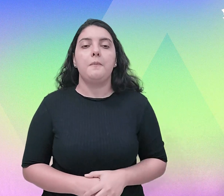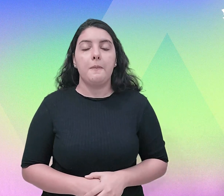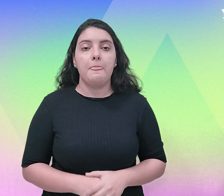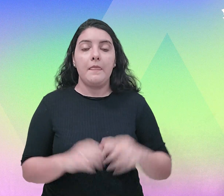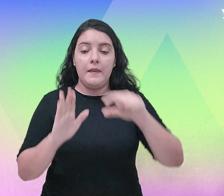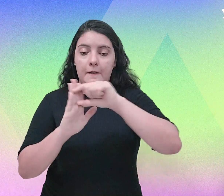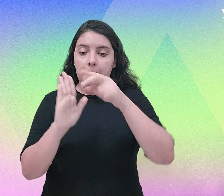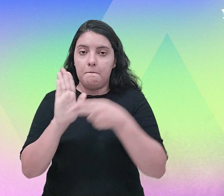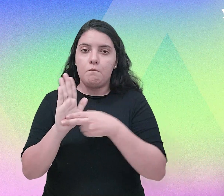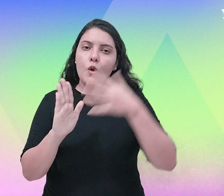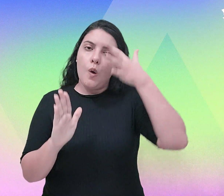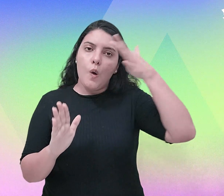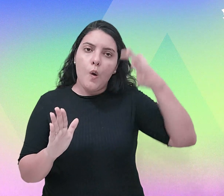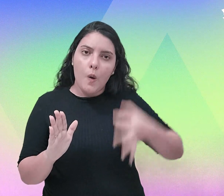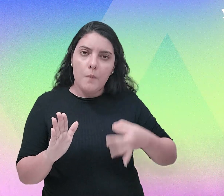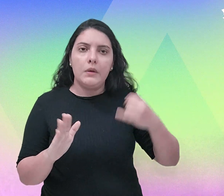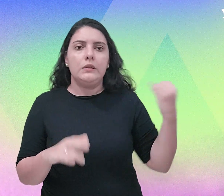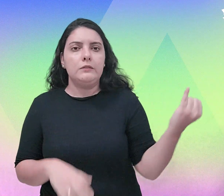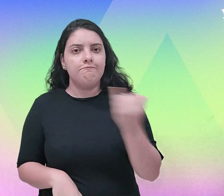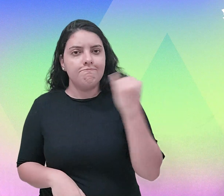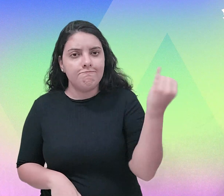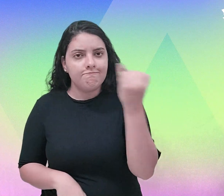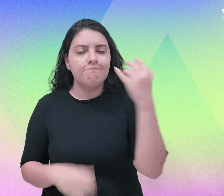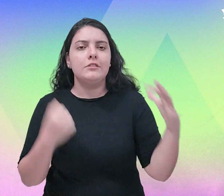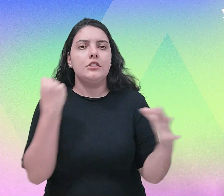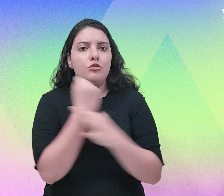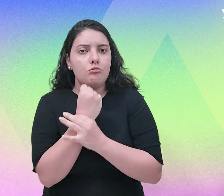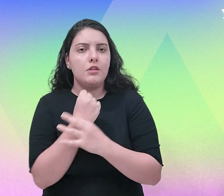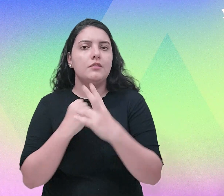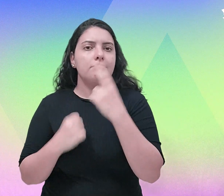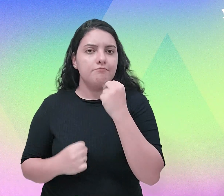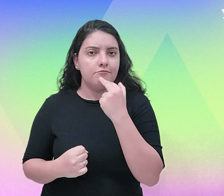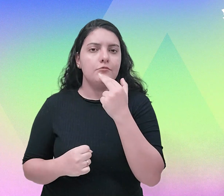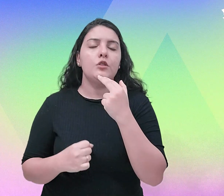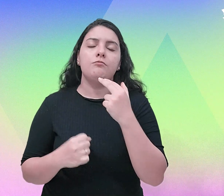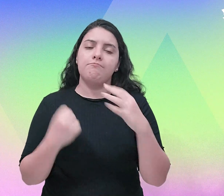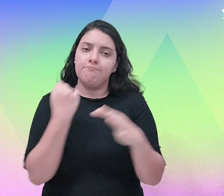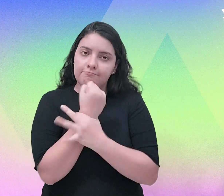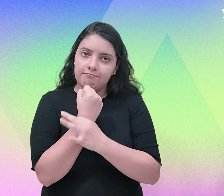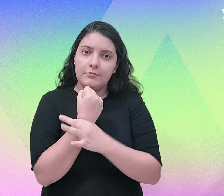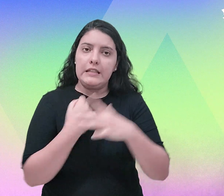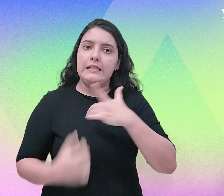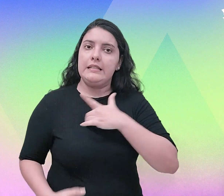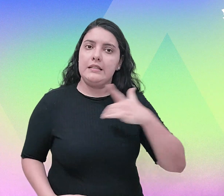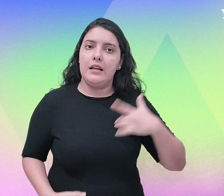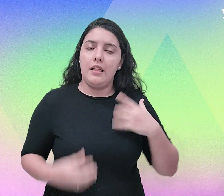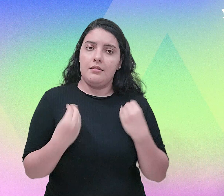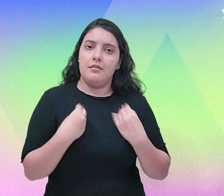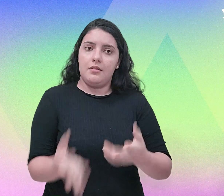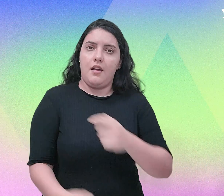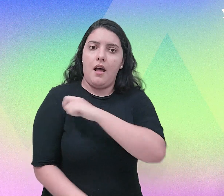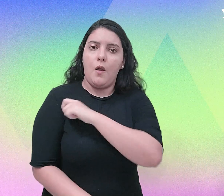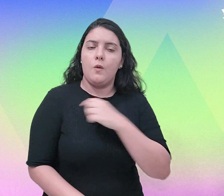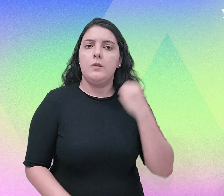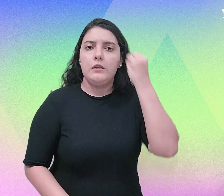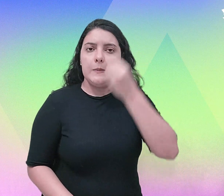compreender a importância e as dimensões da segurança alimentar e nutricional e favorecer ao aluno o conhecimento das políticas